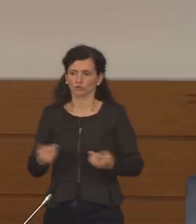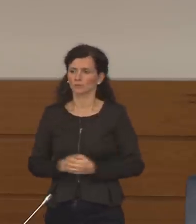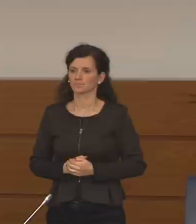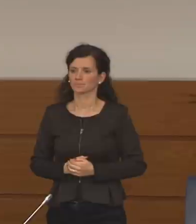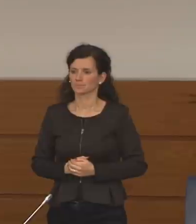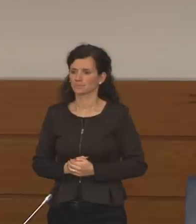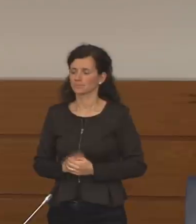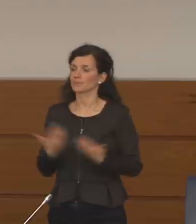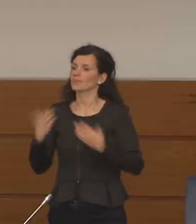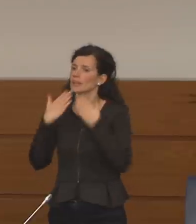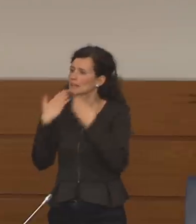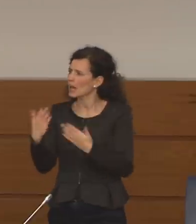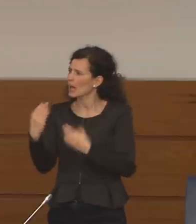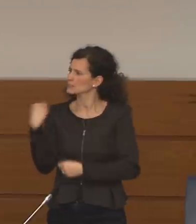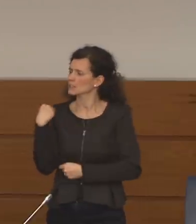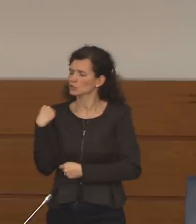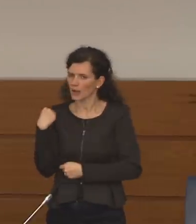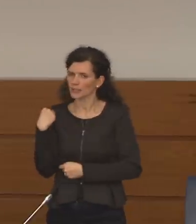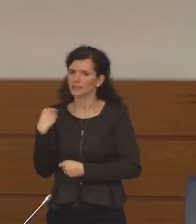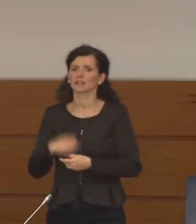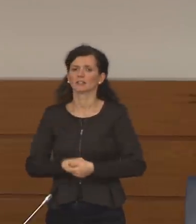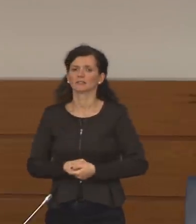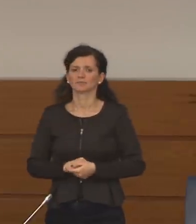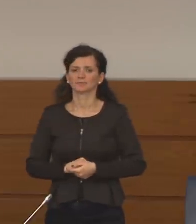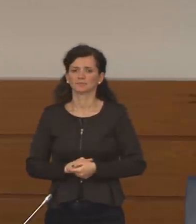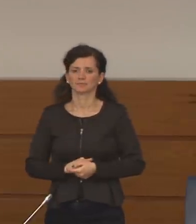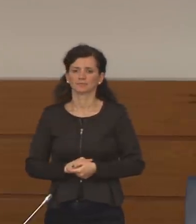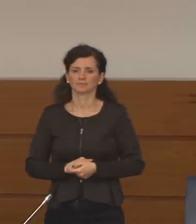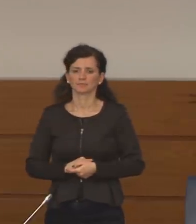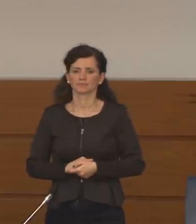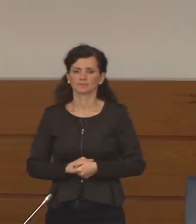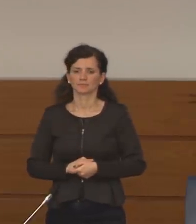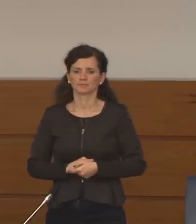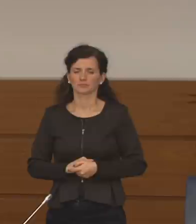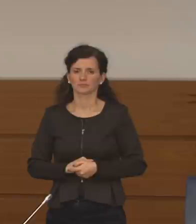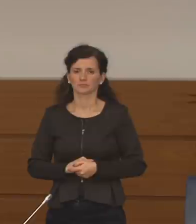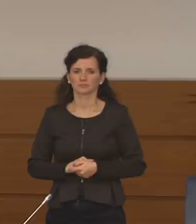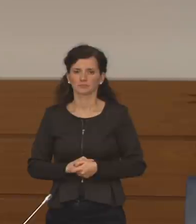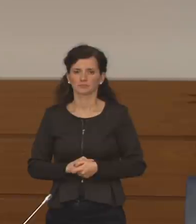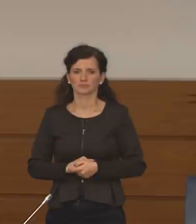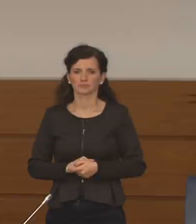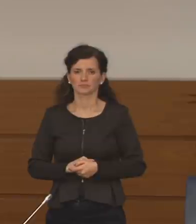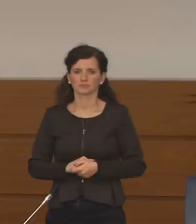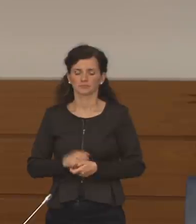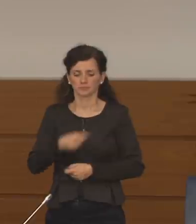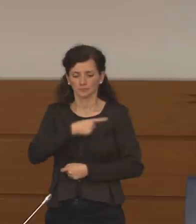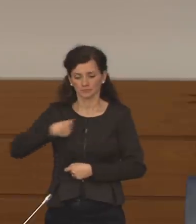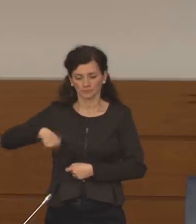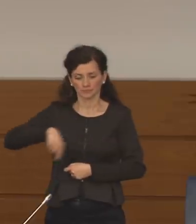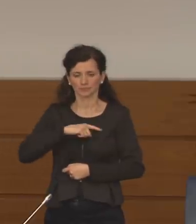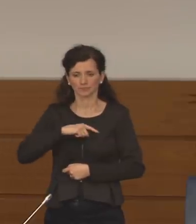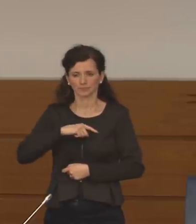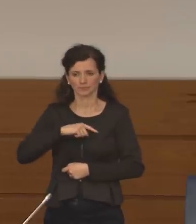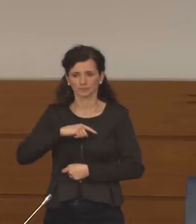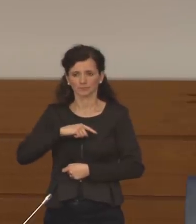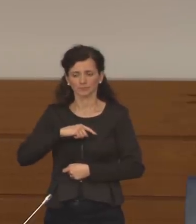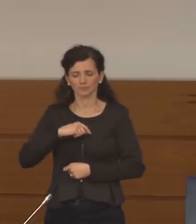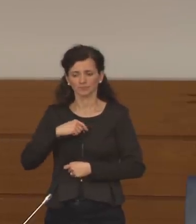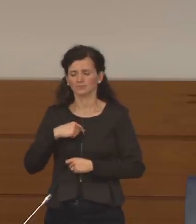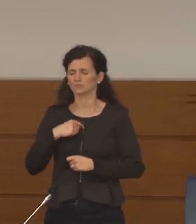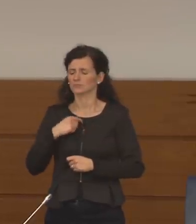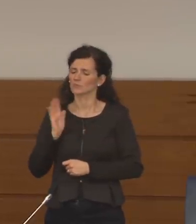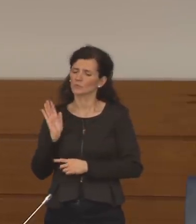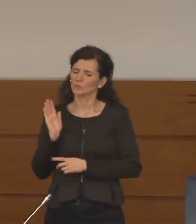grazie alla domanda e noi quello che stiamo facendo e stando è monitorizzando